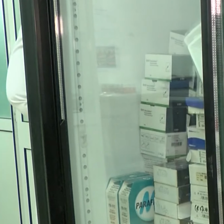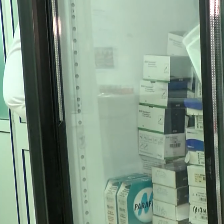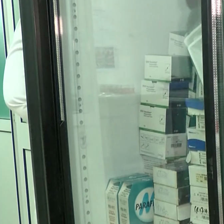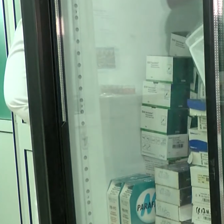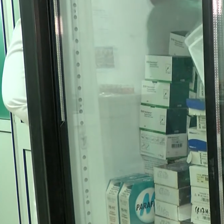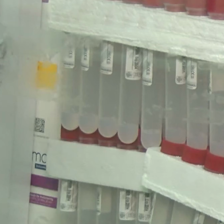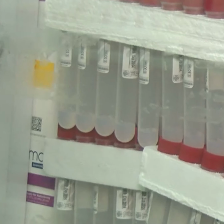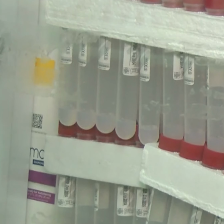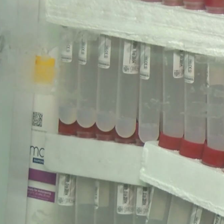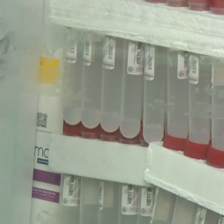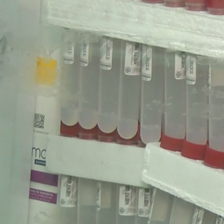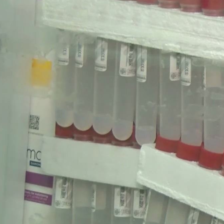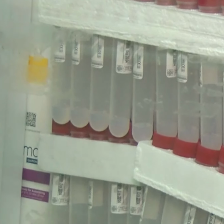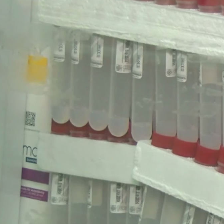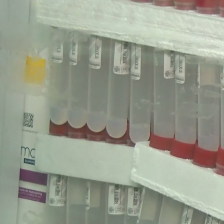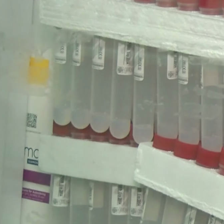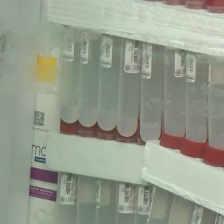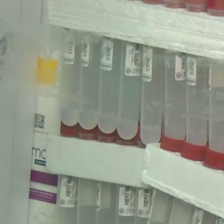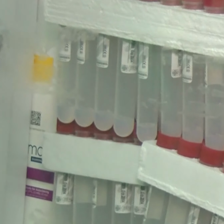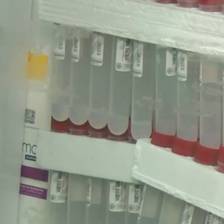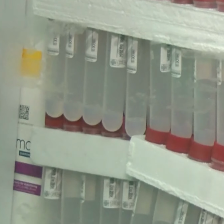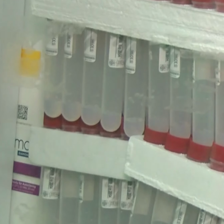os rápidos, o que normalmente são